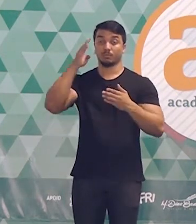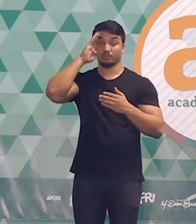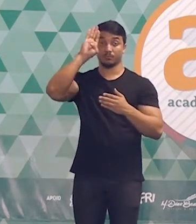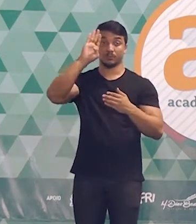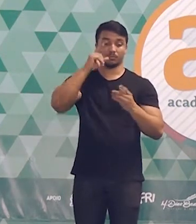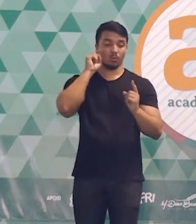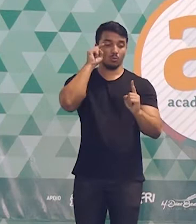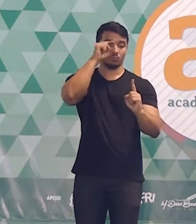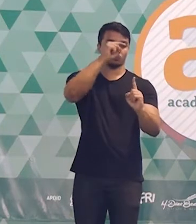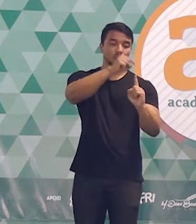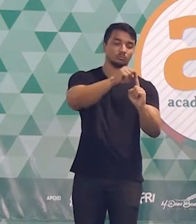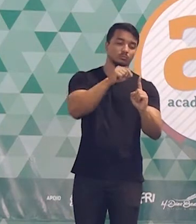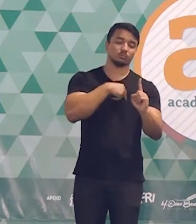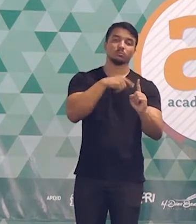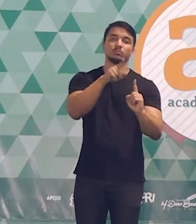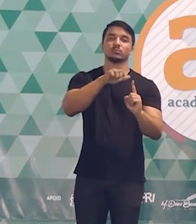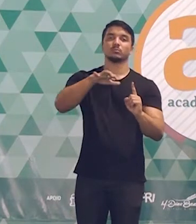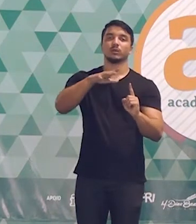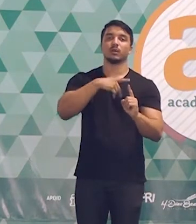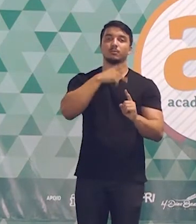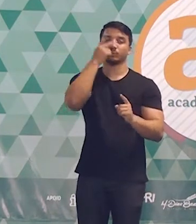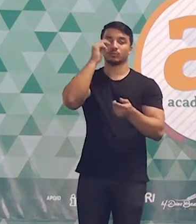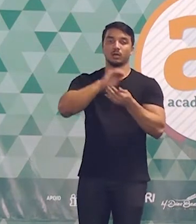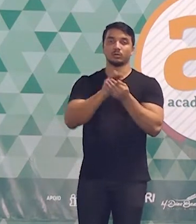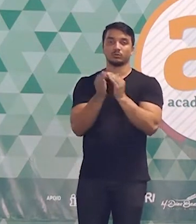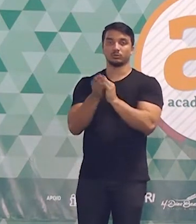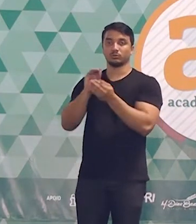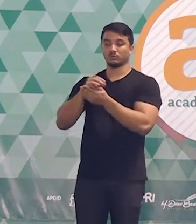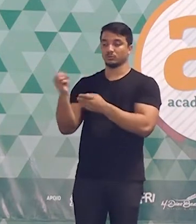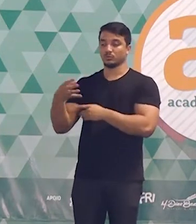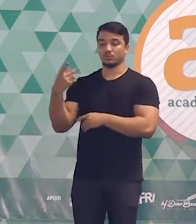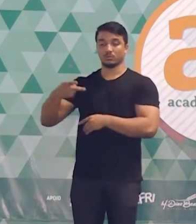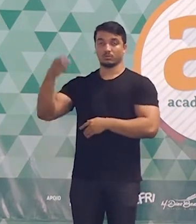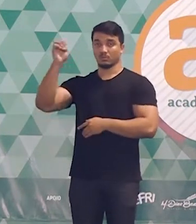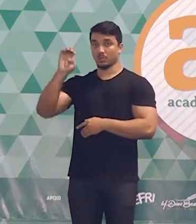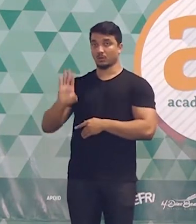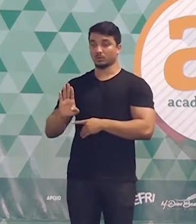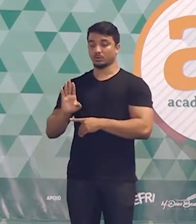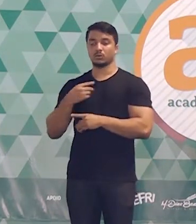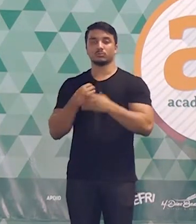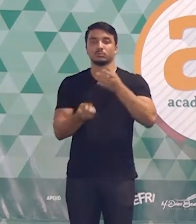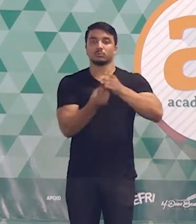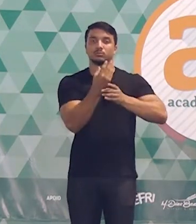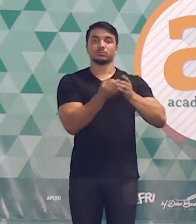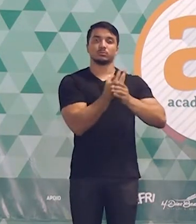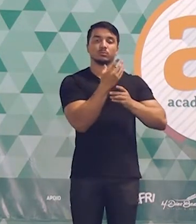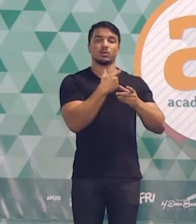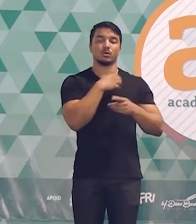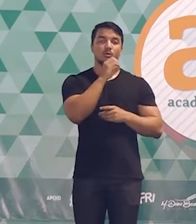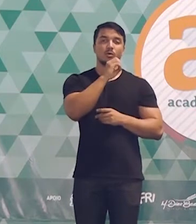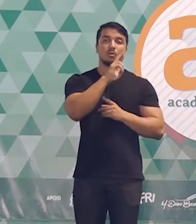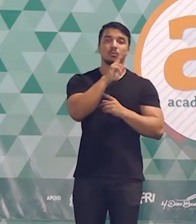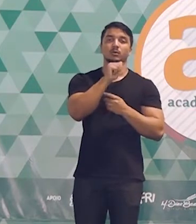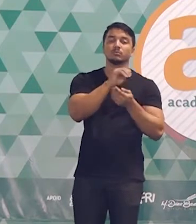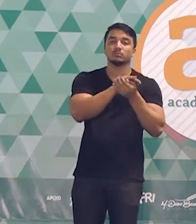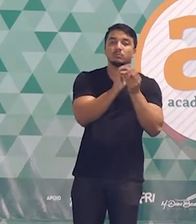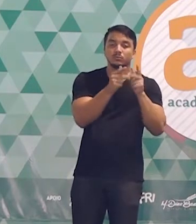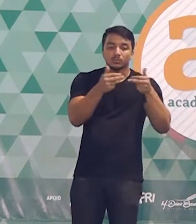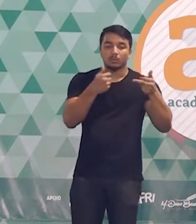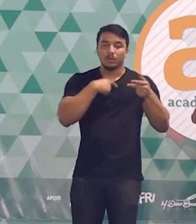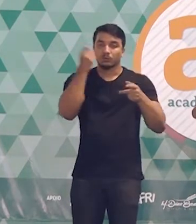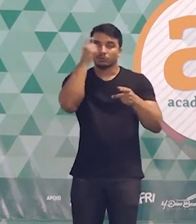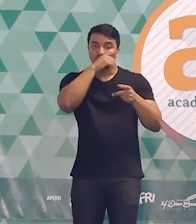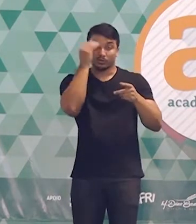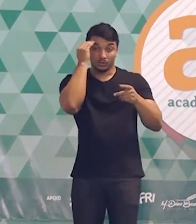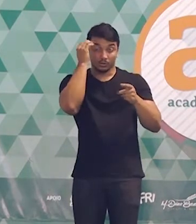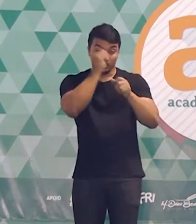objetivo dos artistas modernistas brasileiros, a elaboração de obras de difícil compreensão